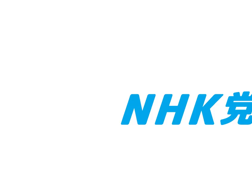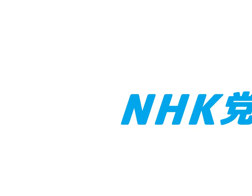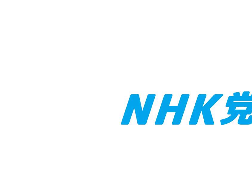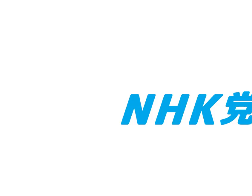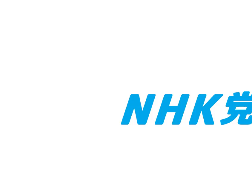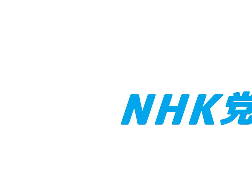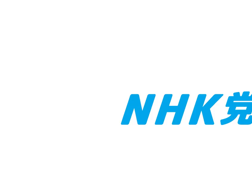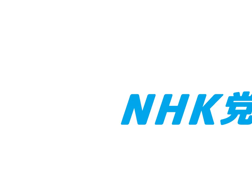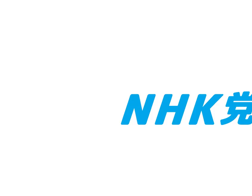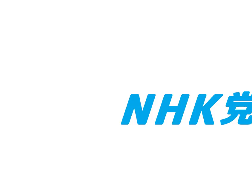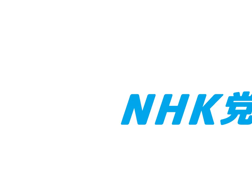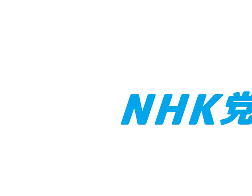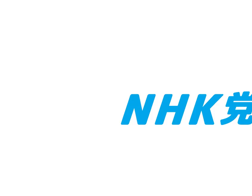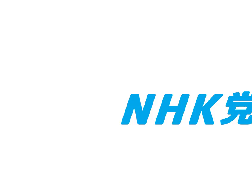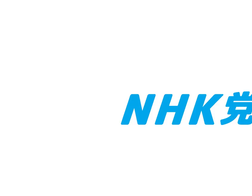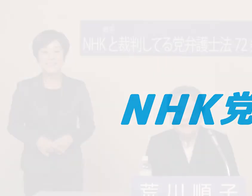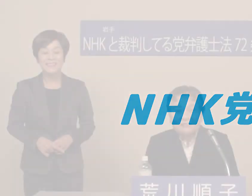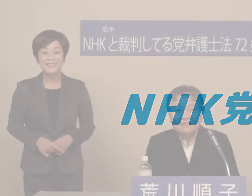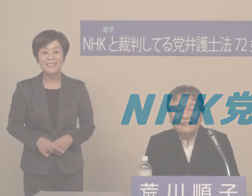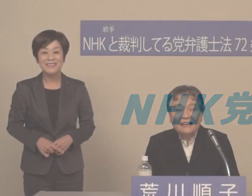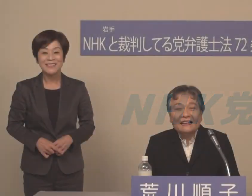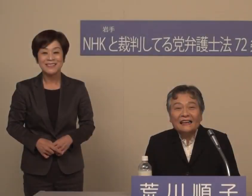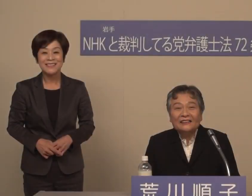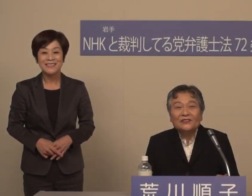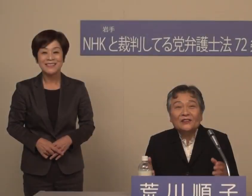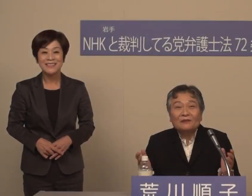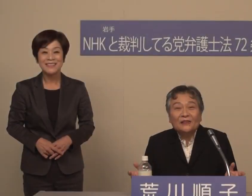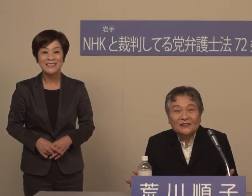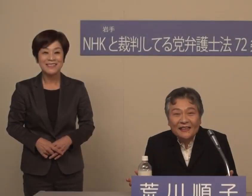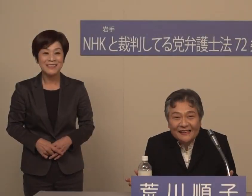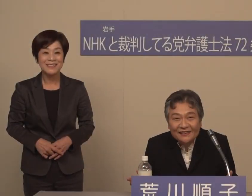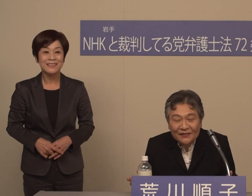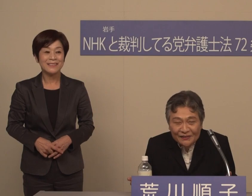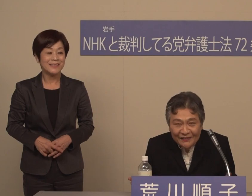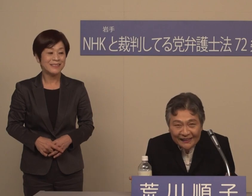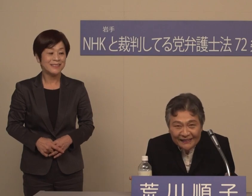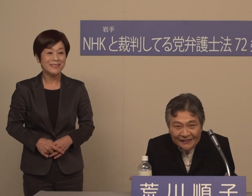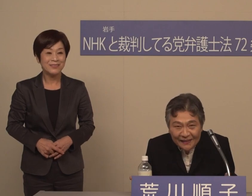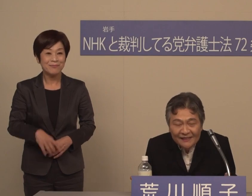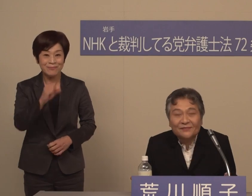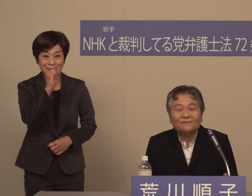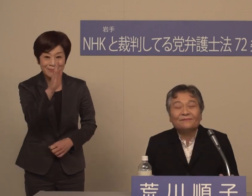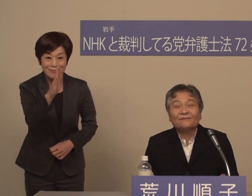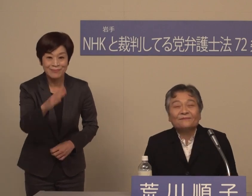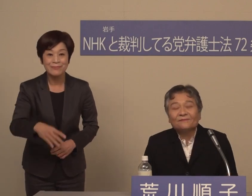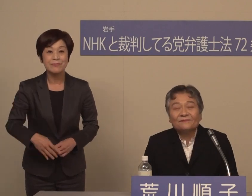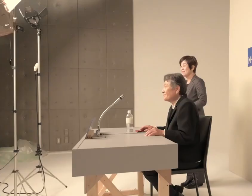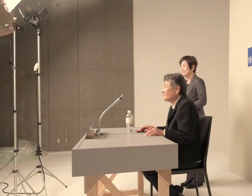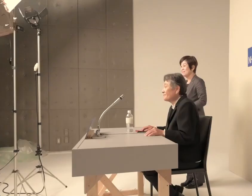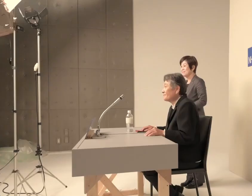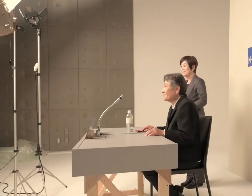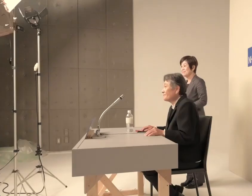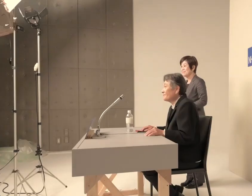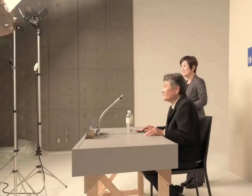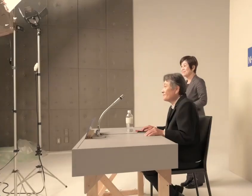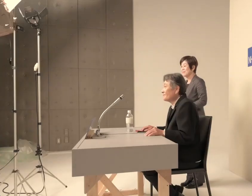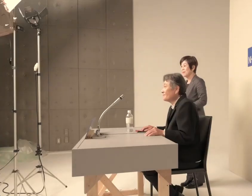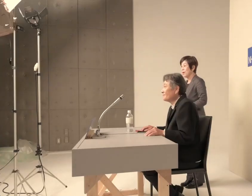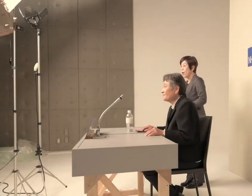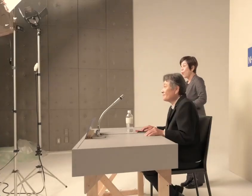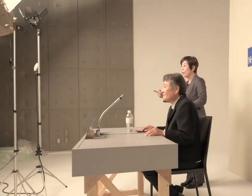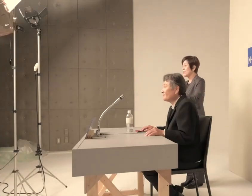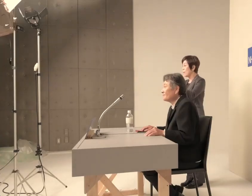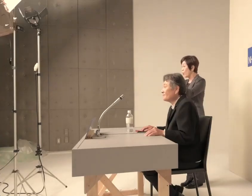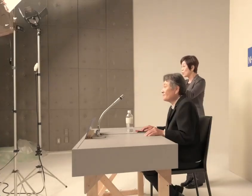me2アラカ純子と申しますよろしくお願い致します大目標が